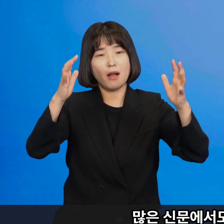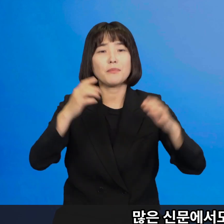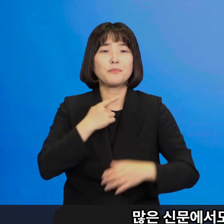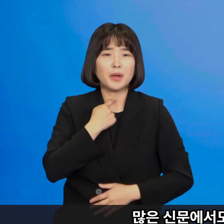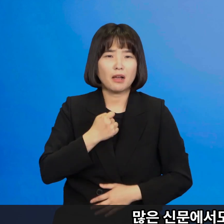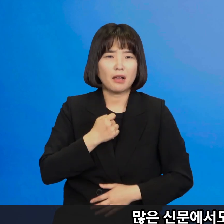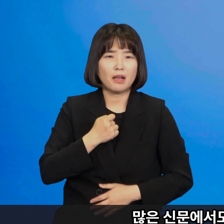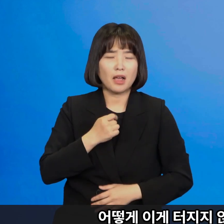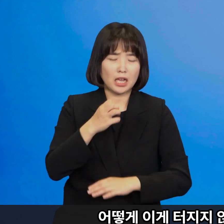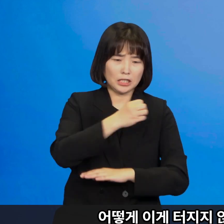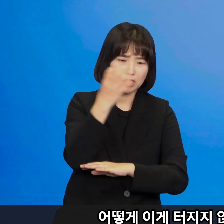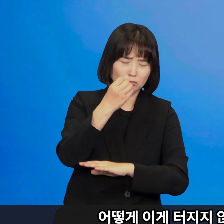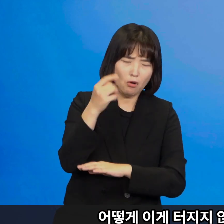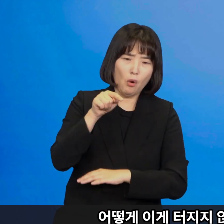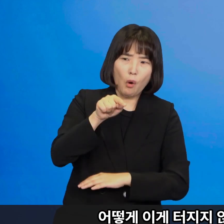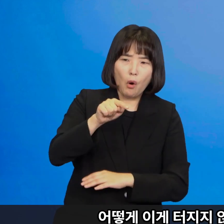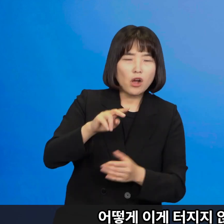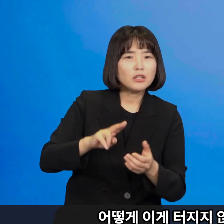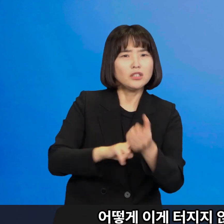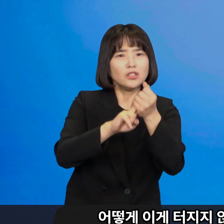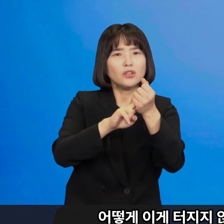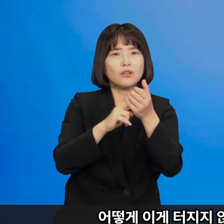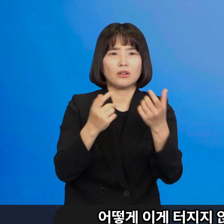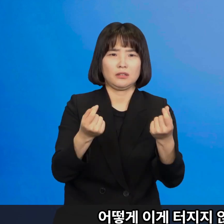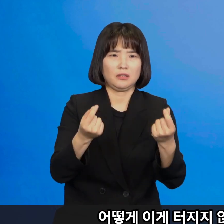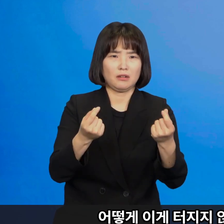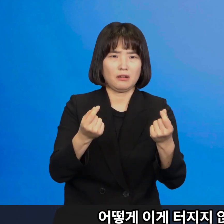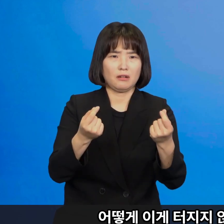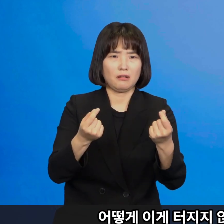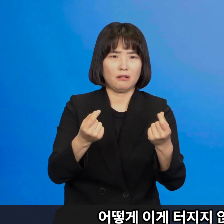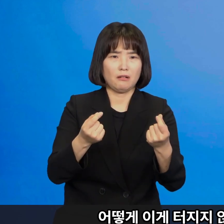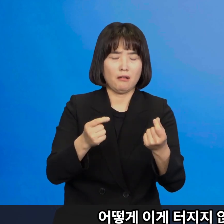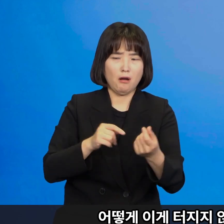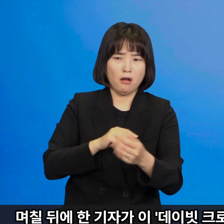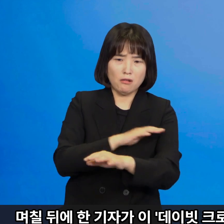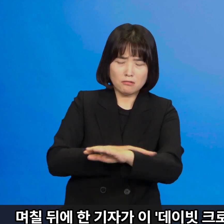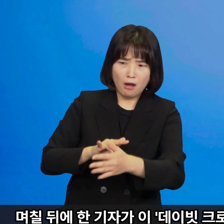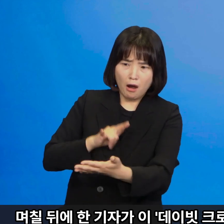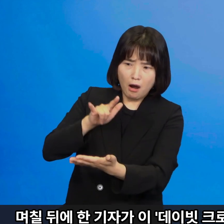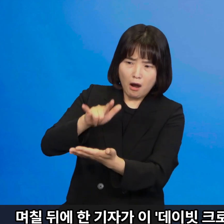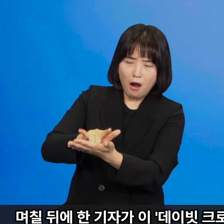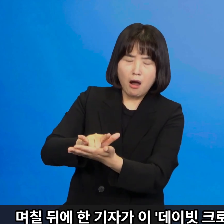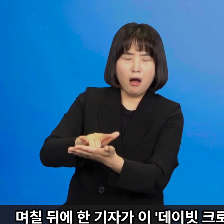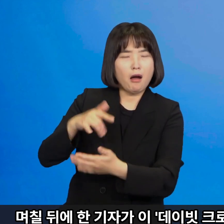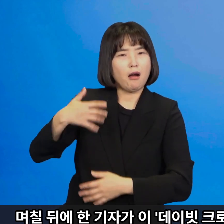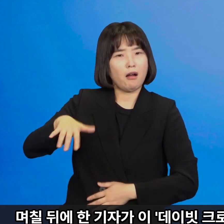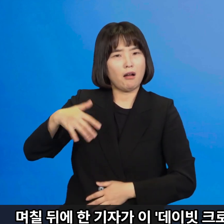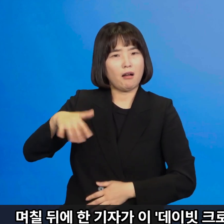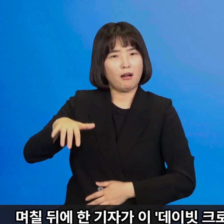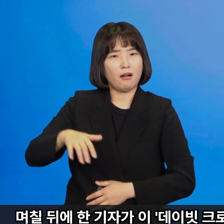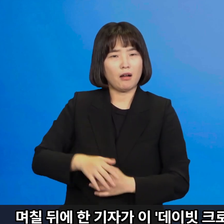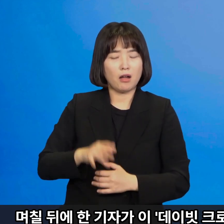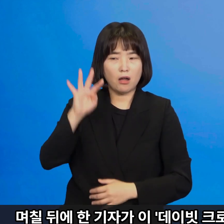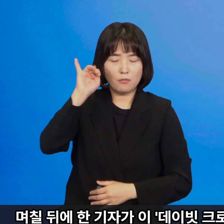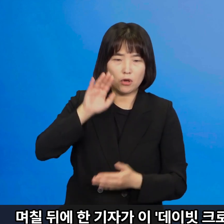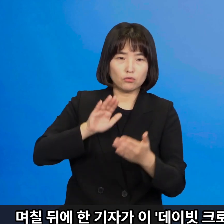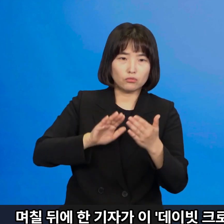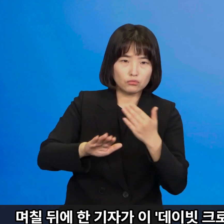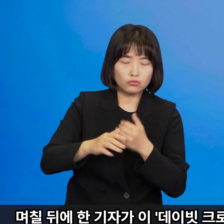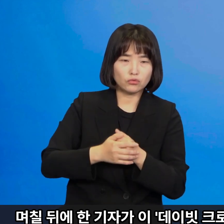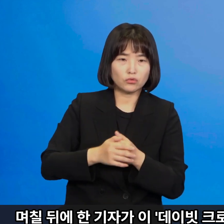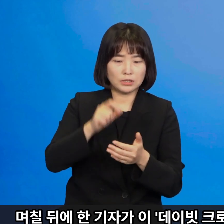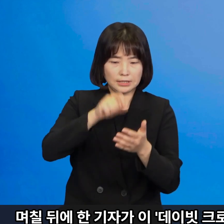이거는 기적이다. 어떻게 이게 터지지 않고 다 살 수가 있었는가? 며칠 뒤에 한 기자가 이 데이비드